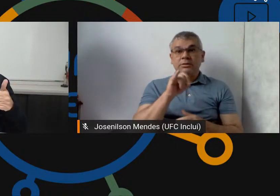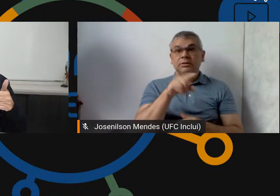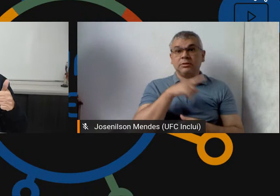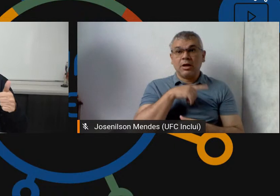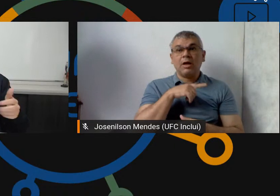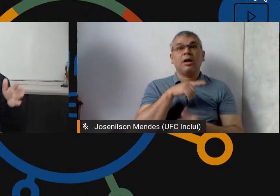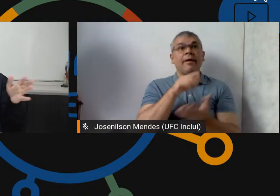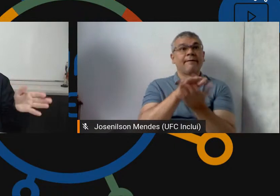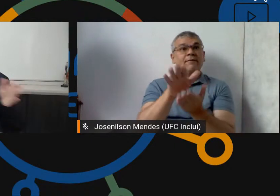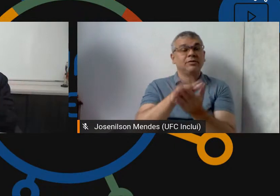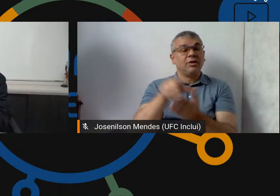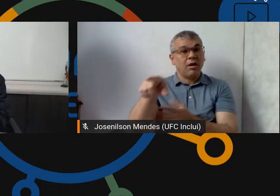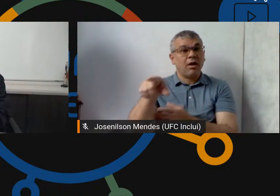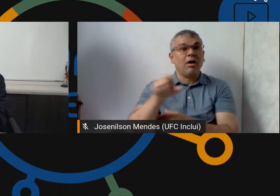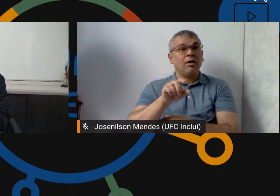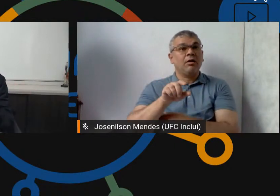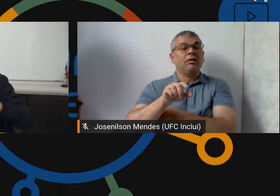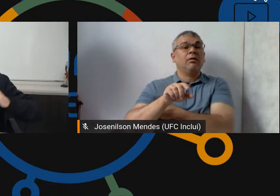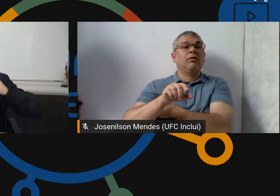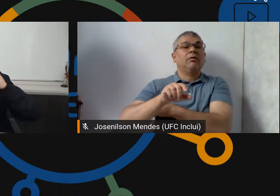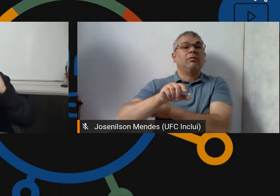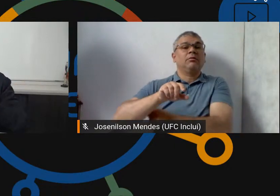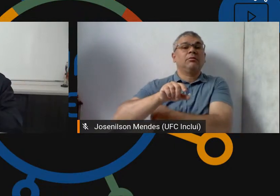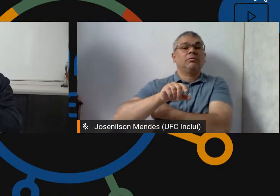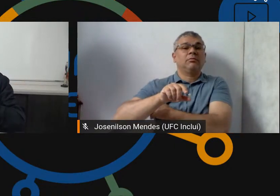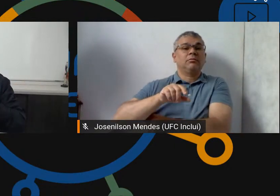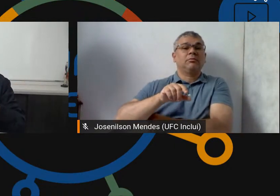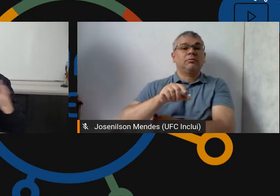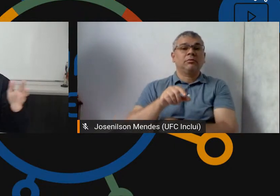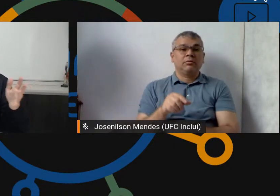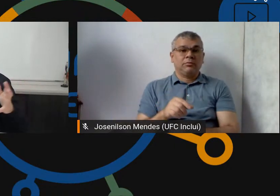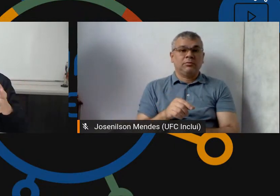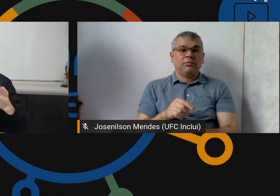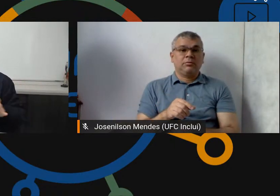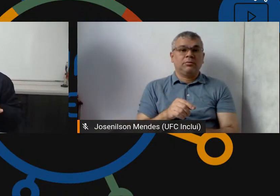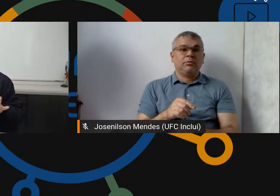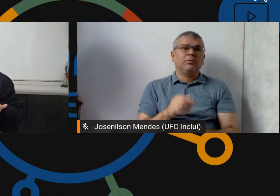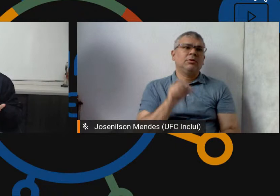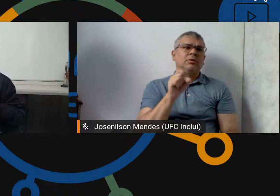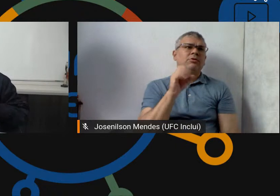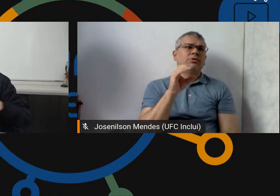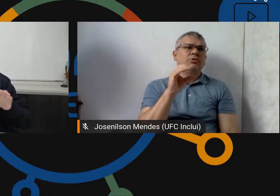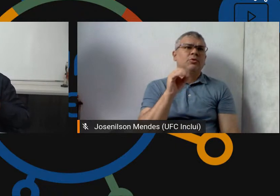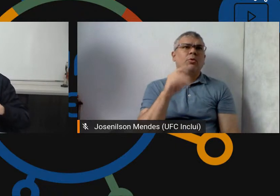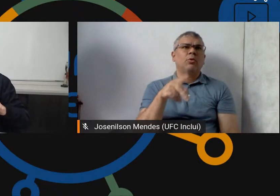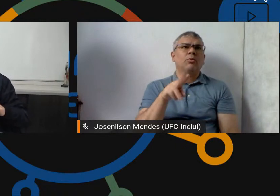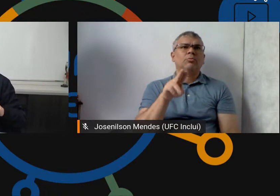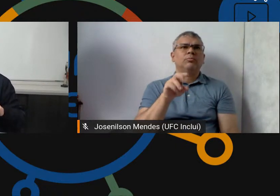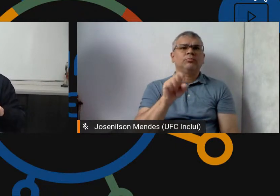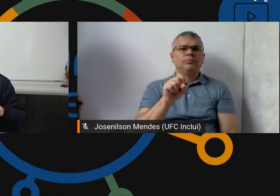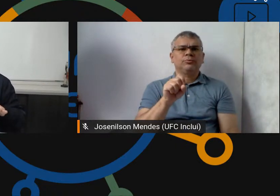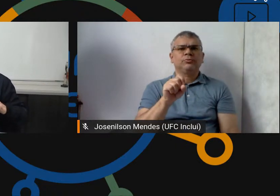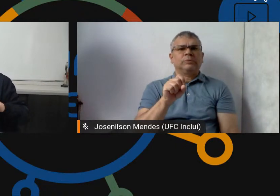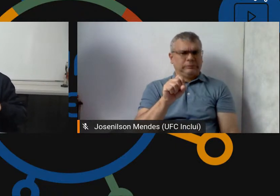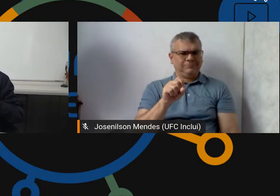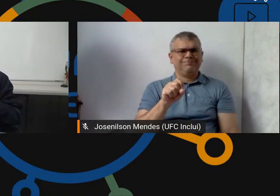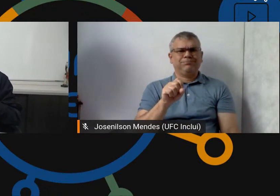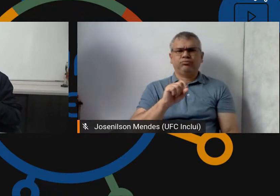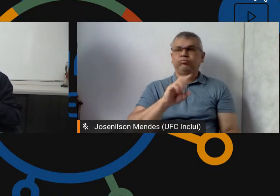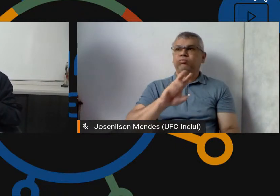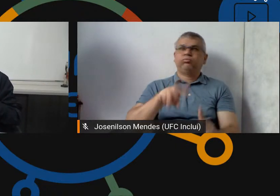ponto. Quiser pegar do Scopo também, tudo bem, mas o Scopo tem o dobro de revistas. Ou seja, ele teve como política de concorrência com o Web of